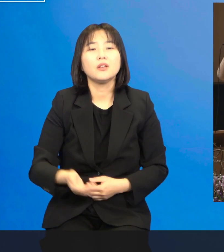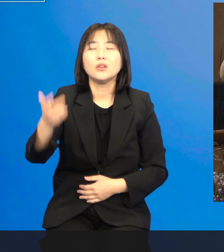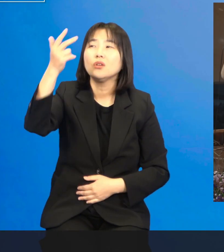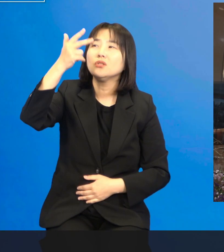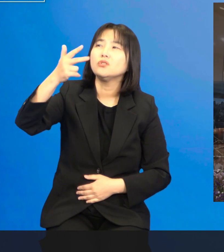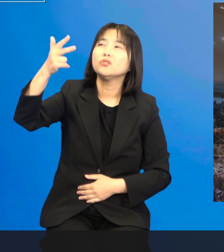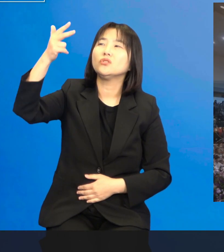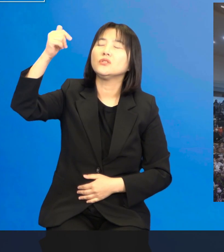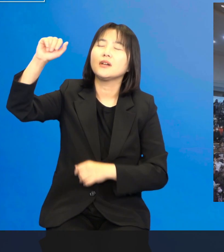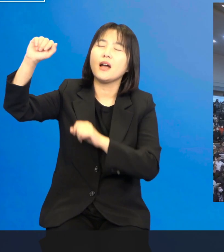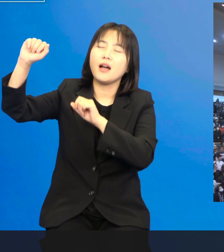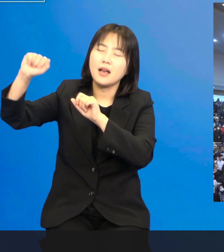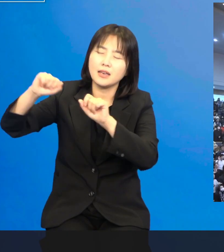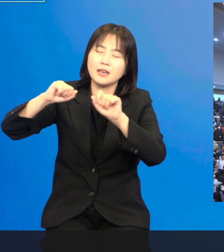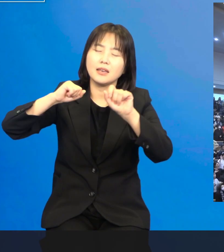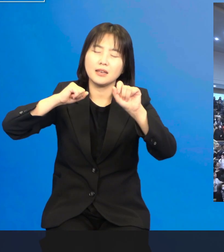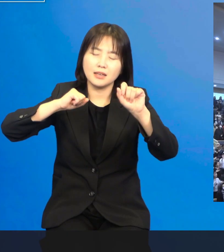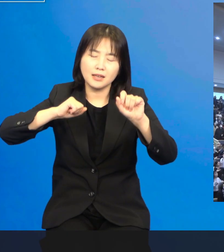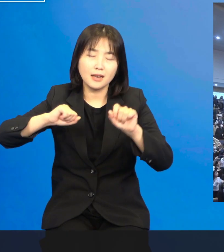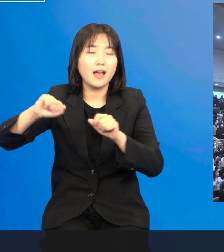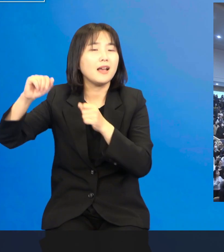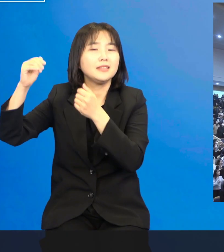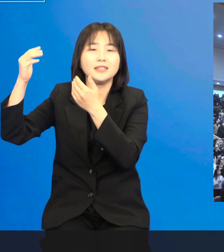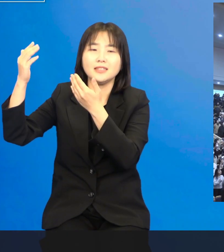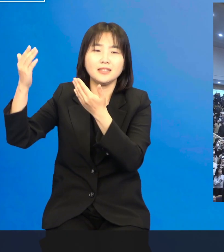일하시네. 주가